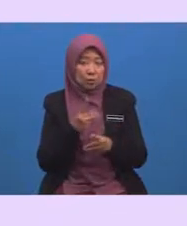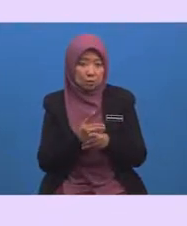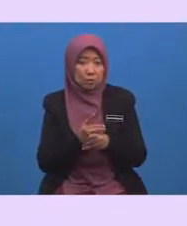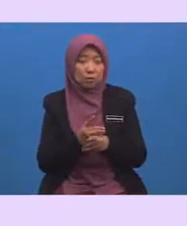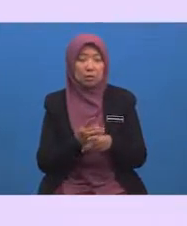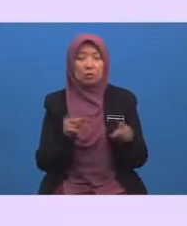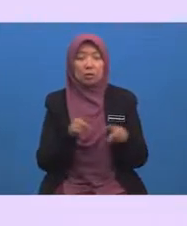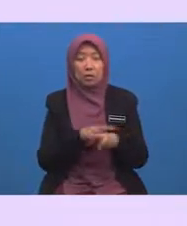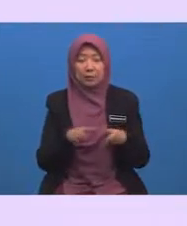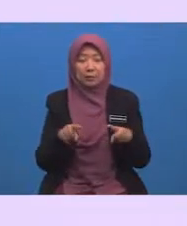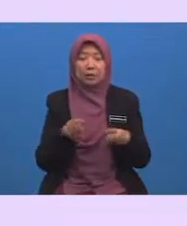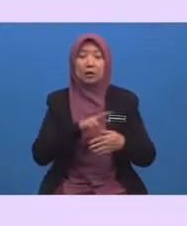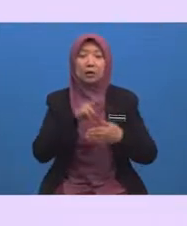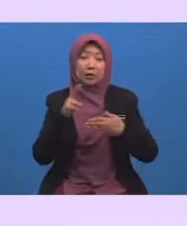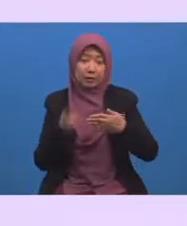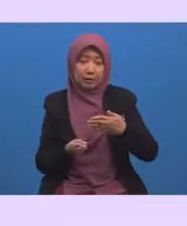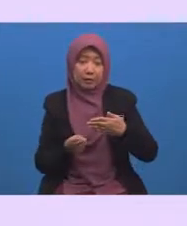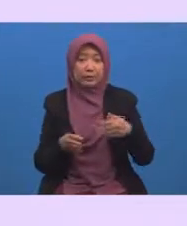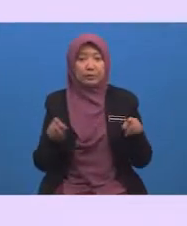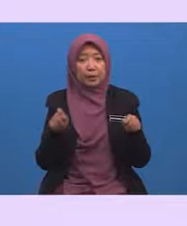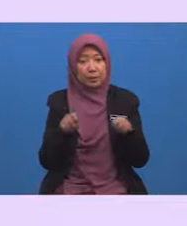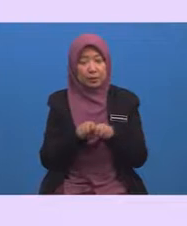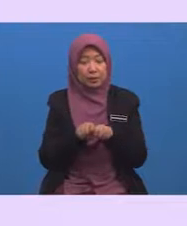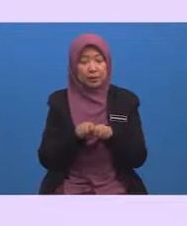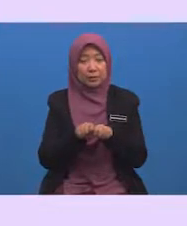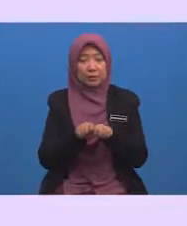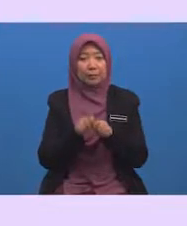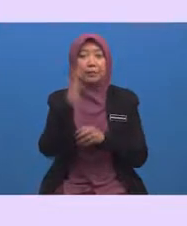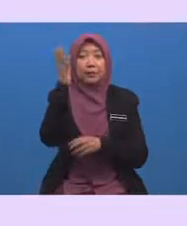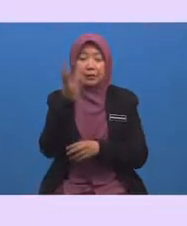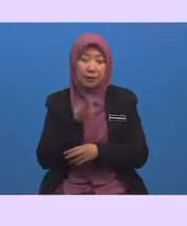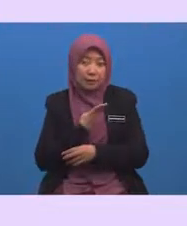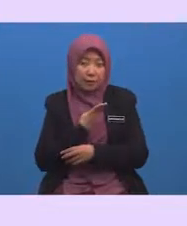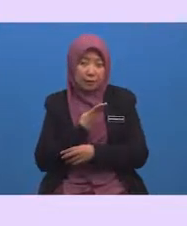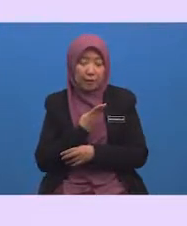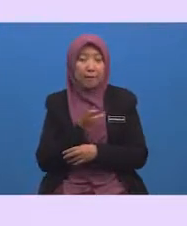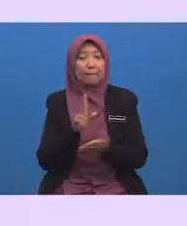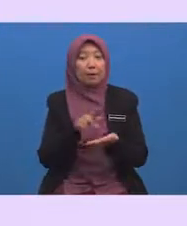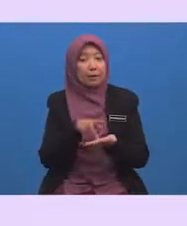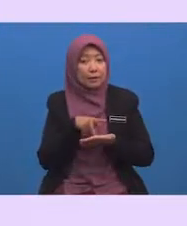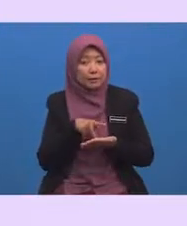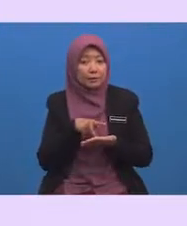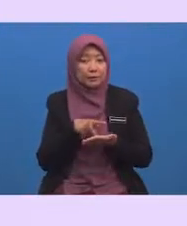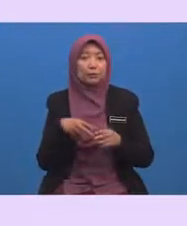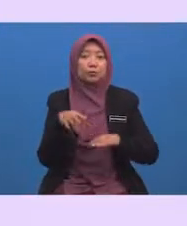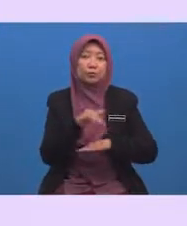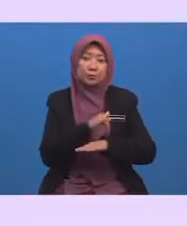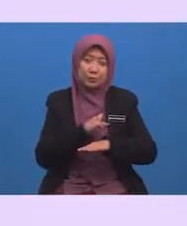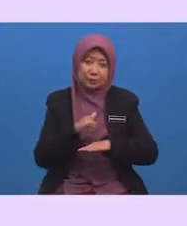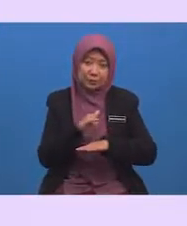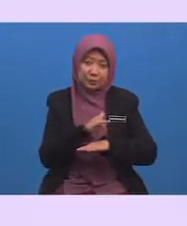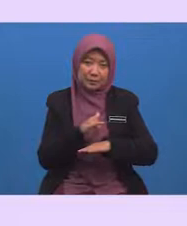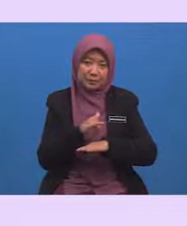malah di akhirat, seperti nikmat hidayah, pahala dan